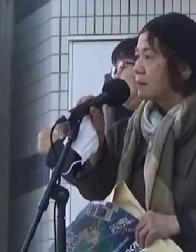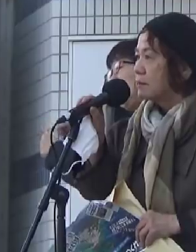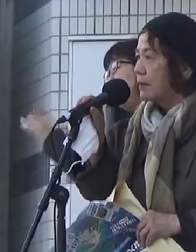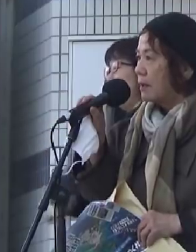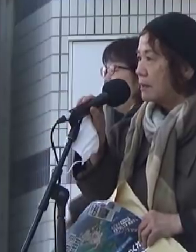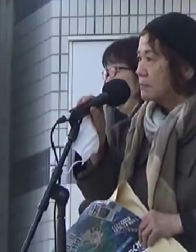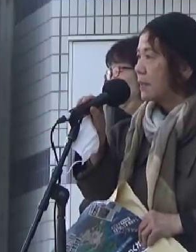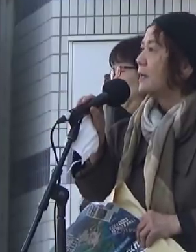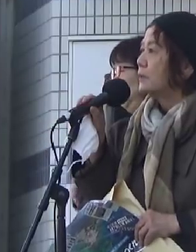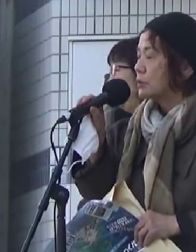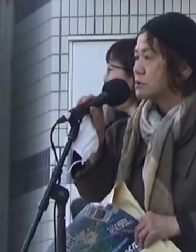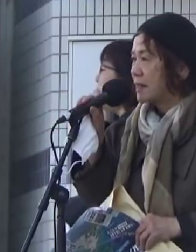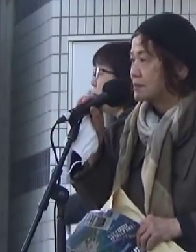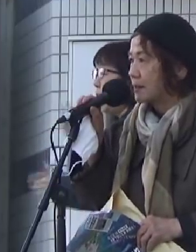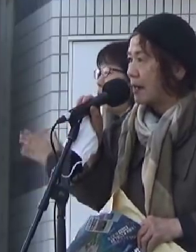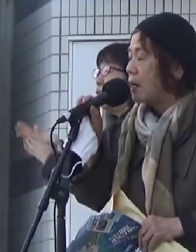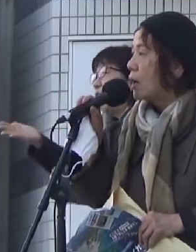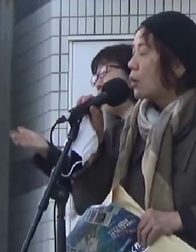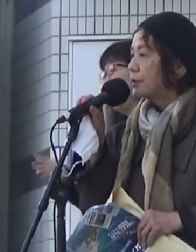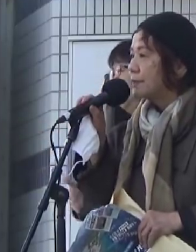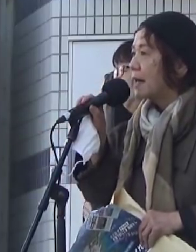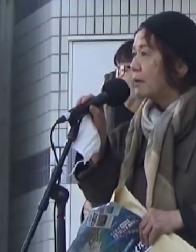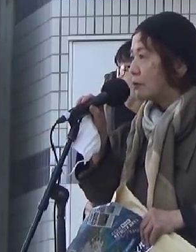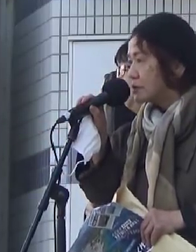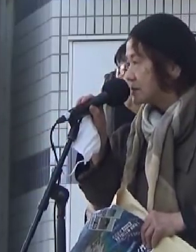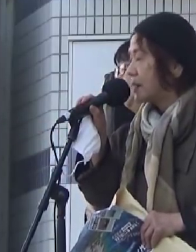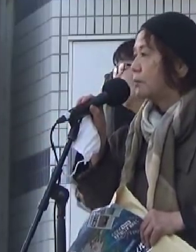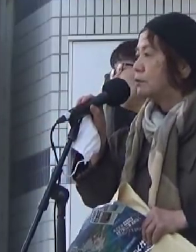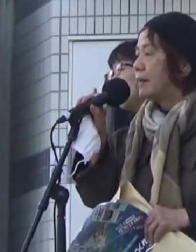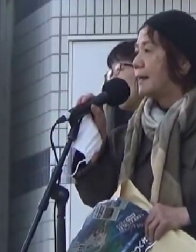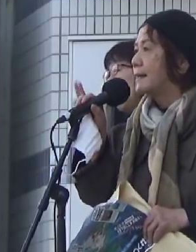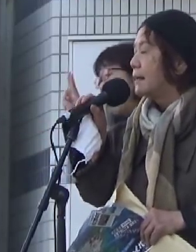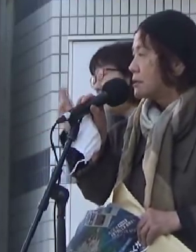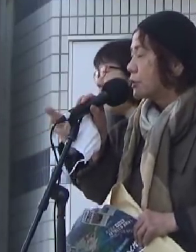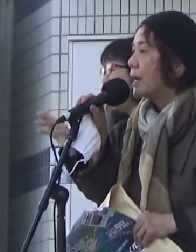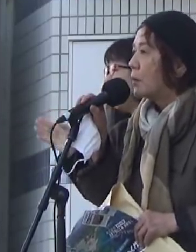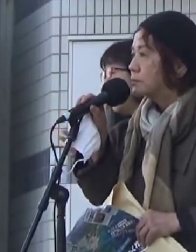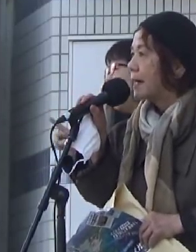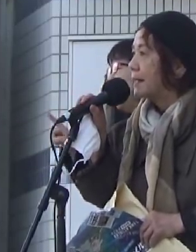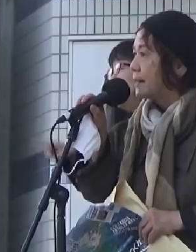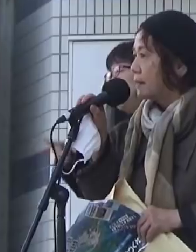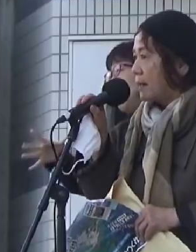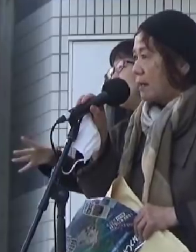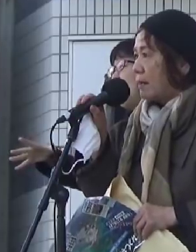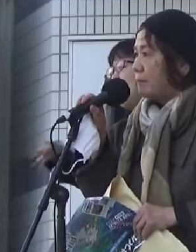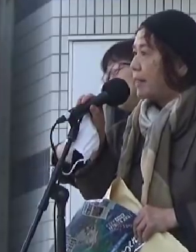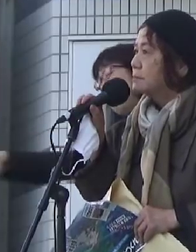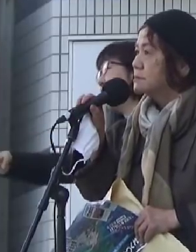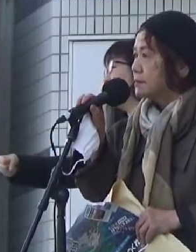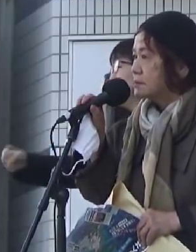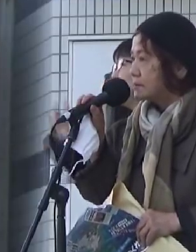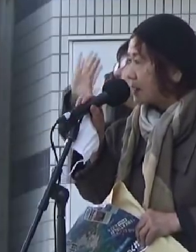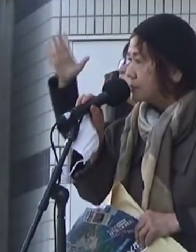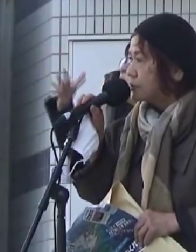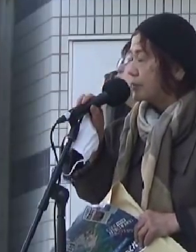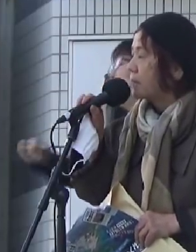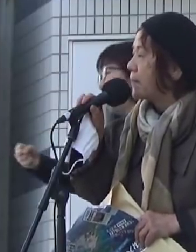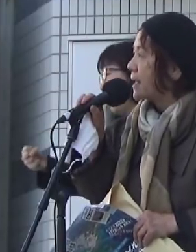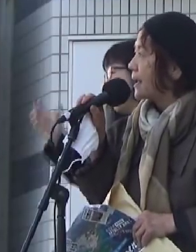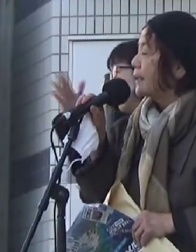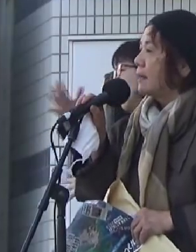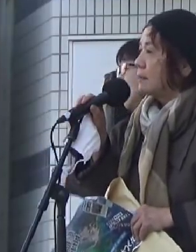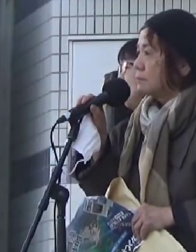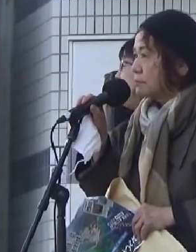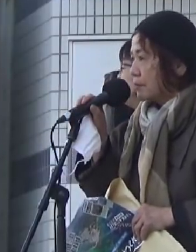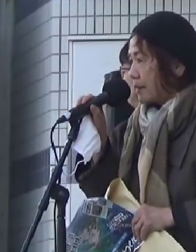か、誰が殺しましたか。沖縄のあの自然を奪い、空を奪い、米軍に74